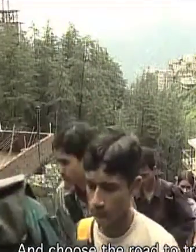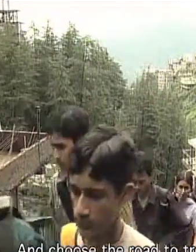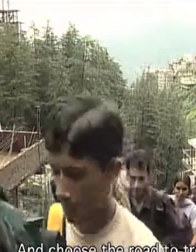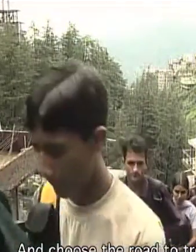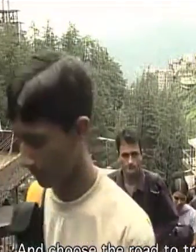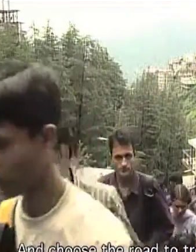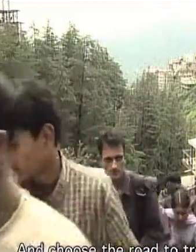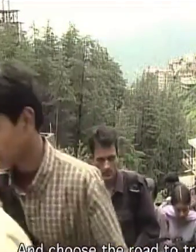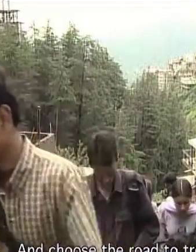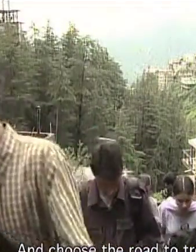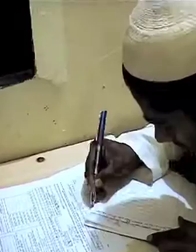स्वयं चुने।